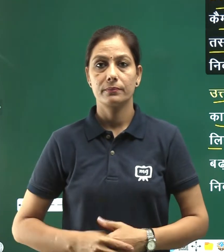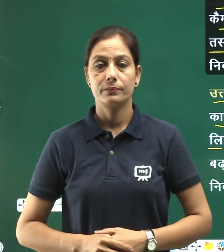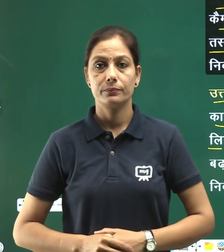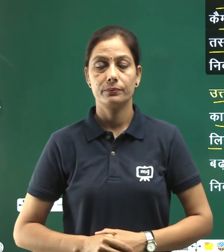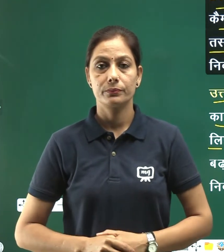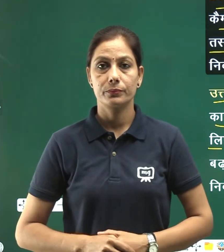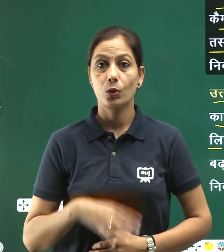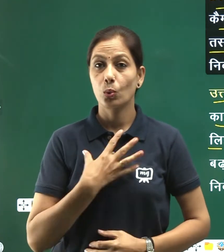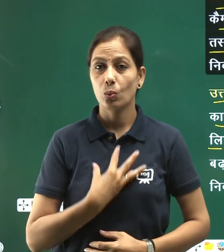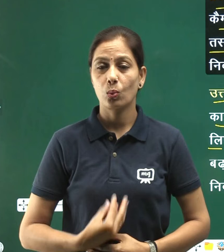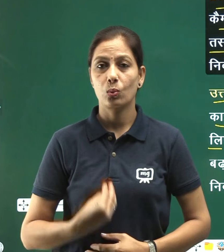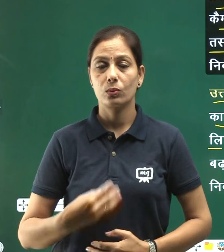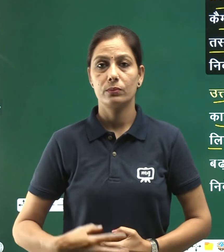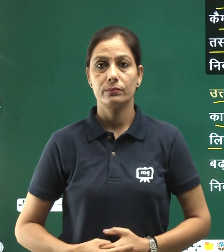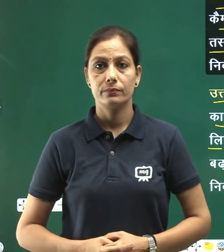पीड़ा को